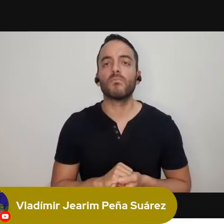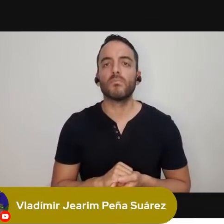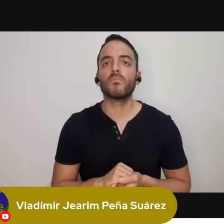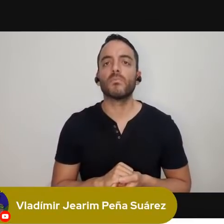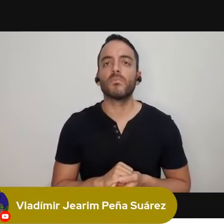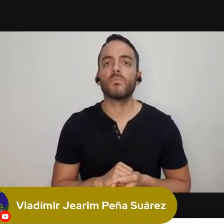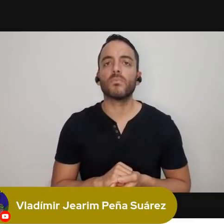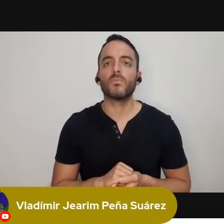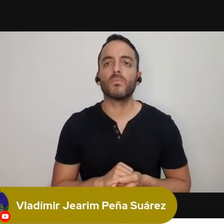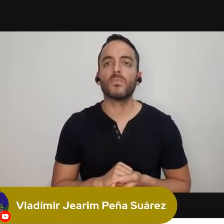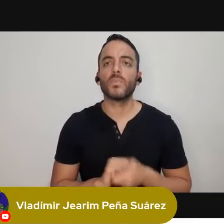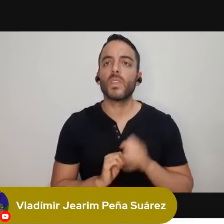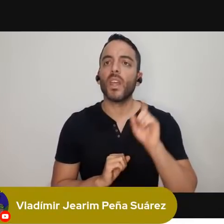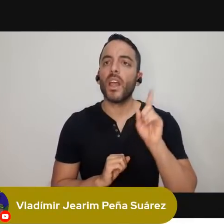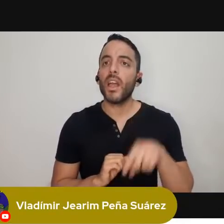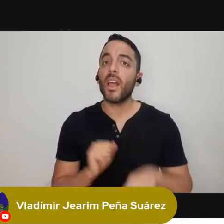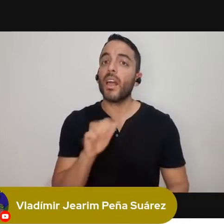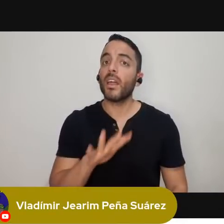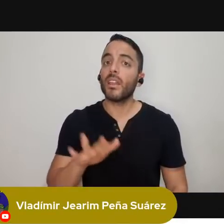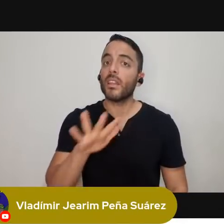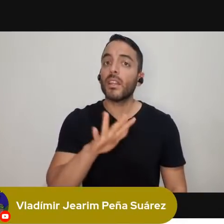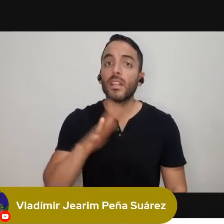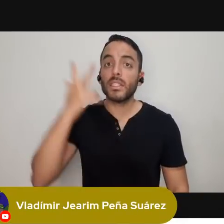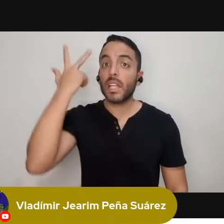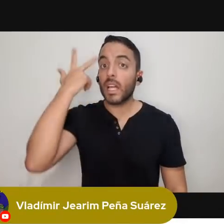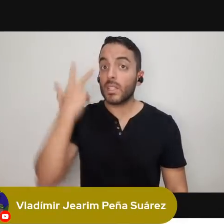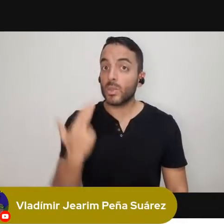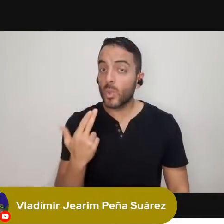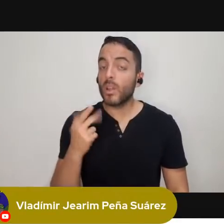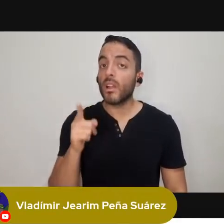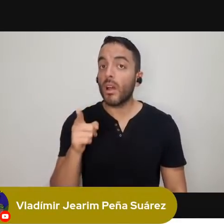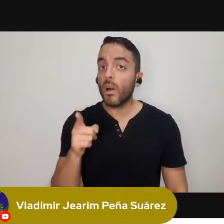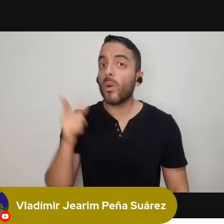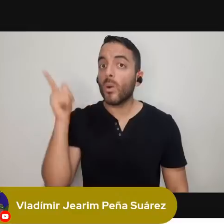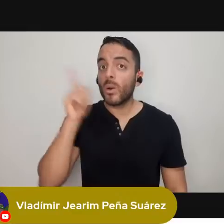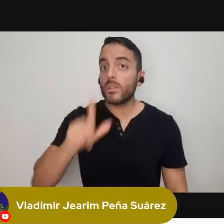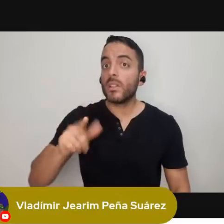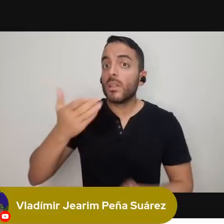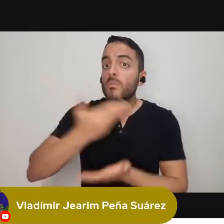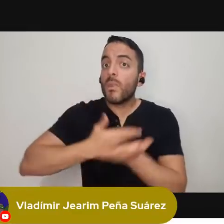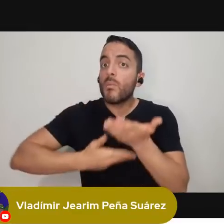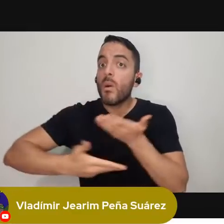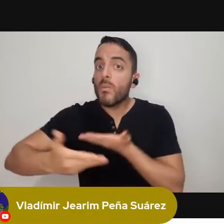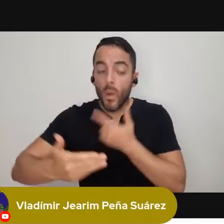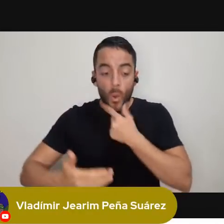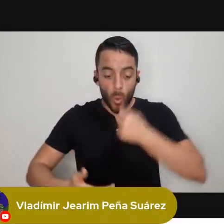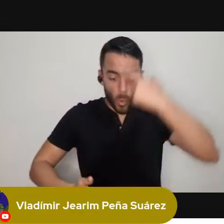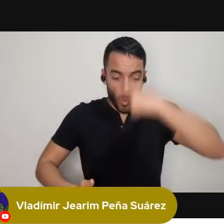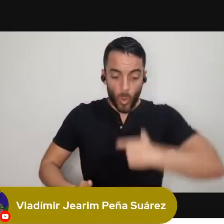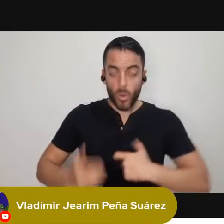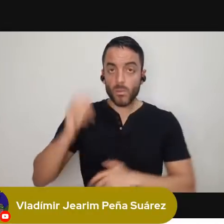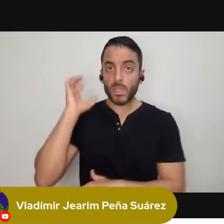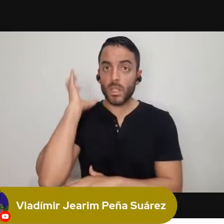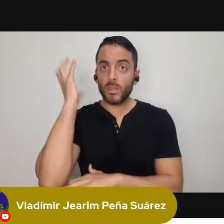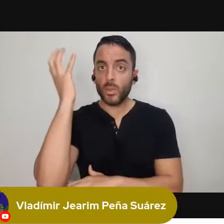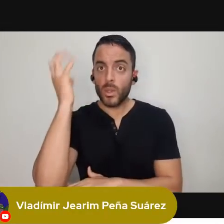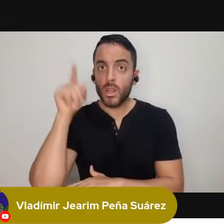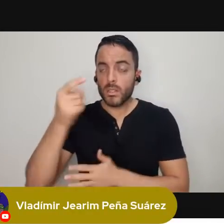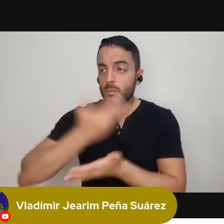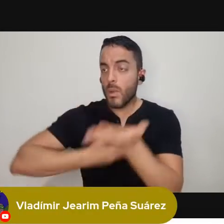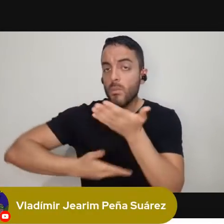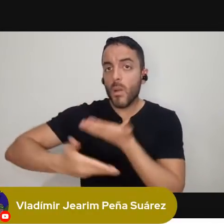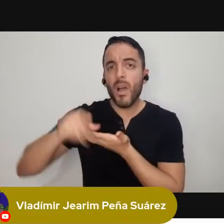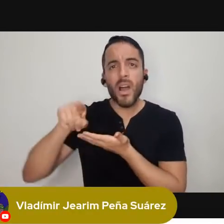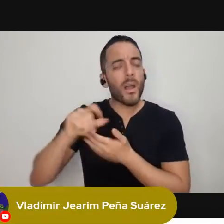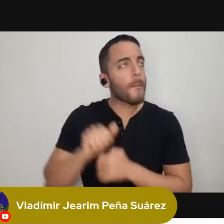do ambiente natural que se nutre as relações do homem com a natureza. A relação do homem com a natureza vai muito além disso.